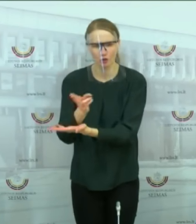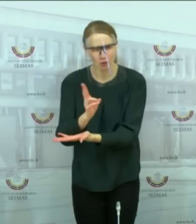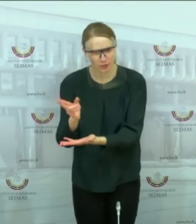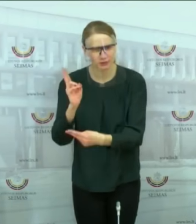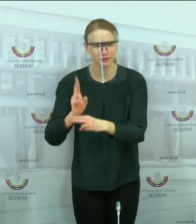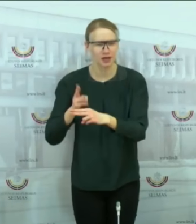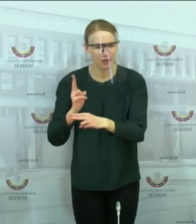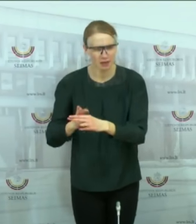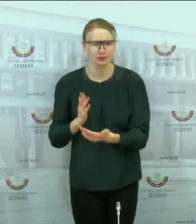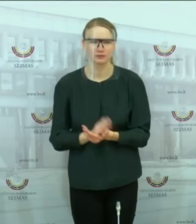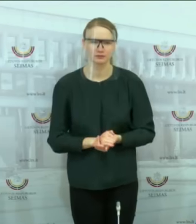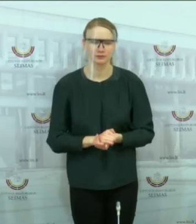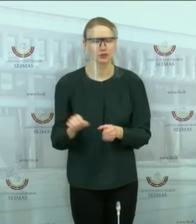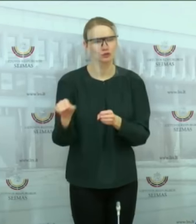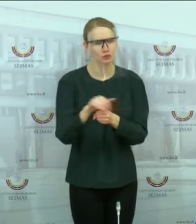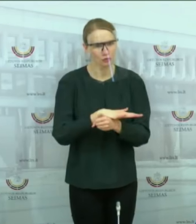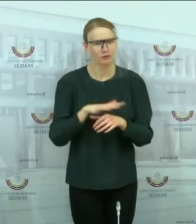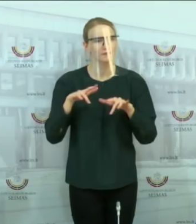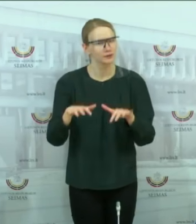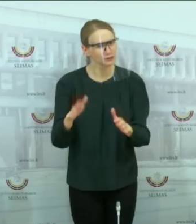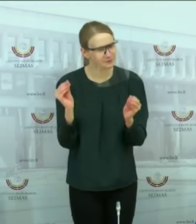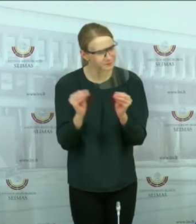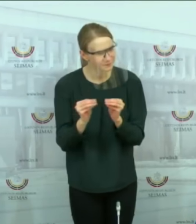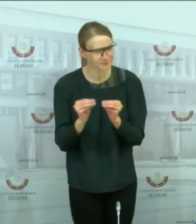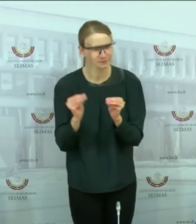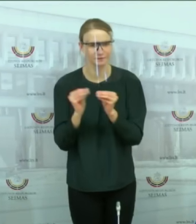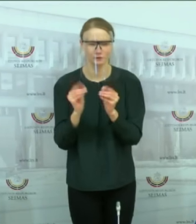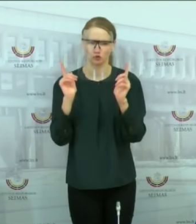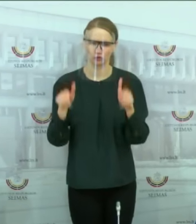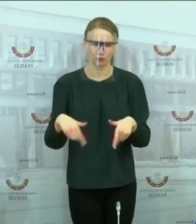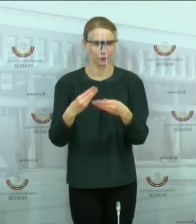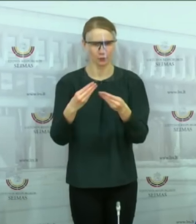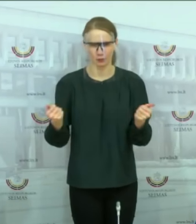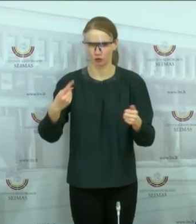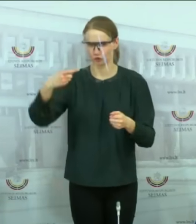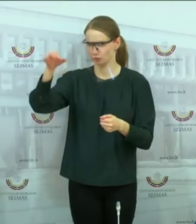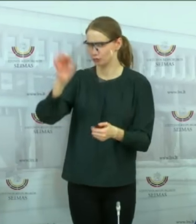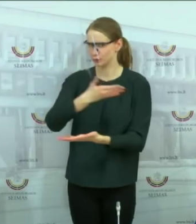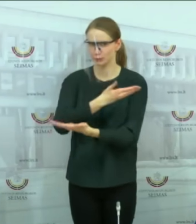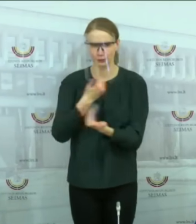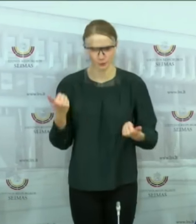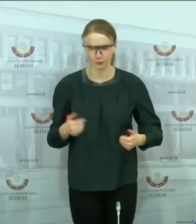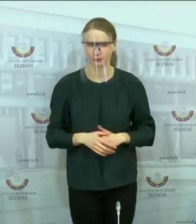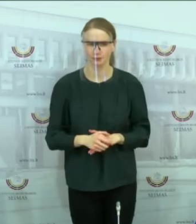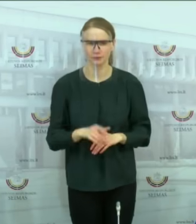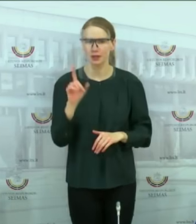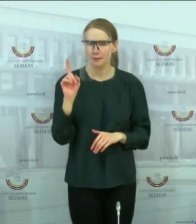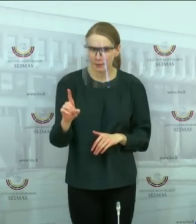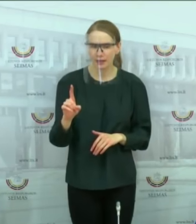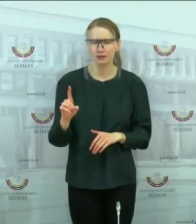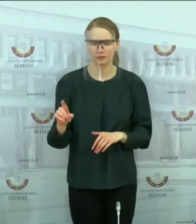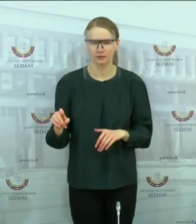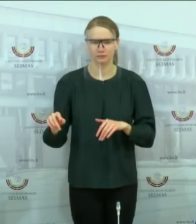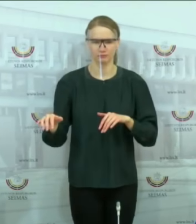žodžiu, infekcija jinai išlieka, bet, na, tas nedidelis atvejų skaičius reiškia, kad, na,